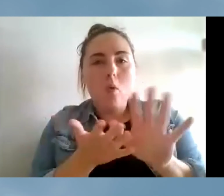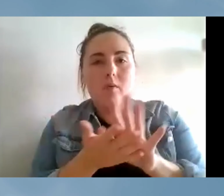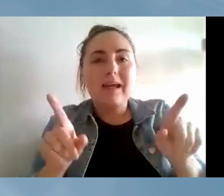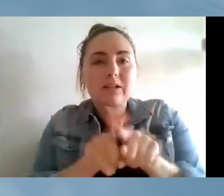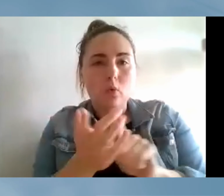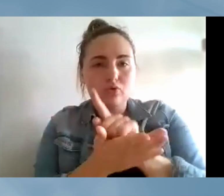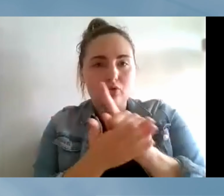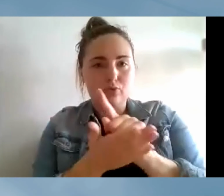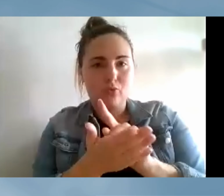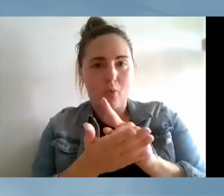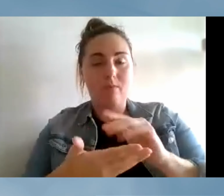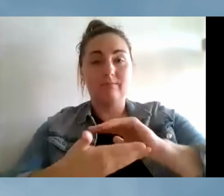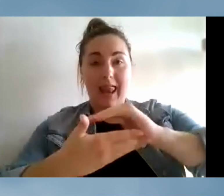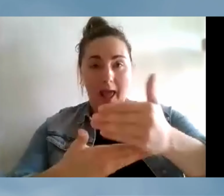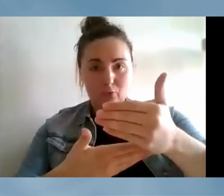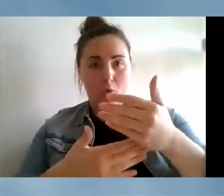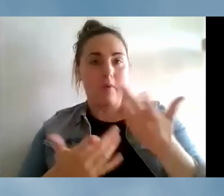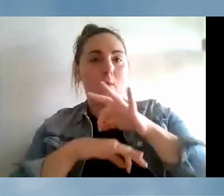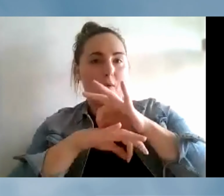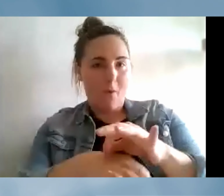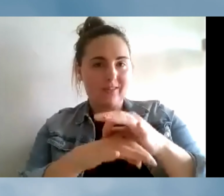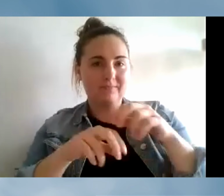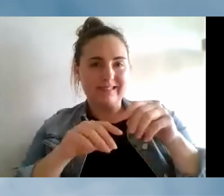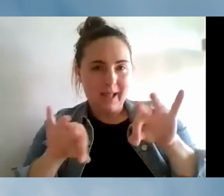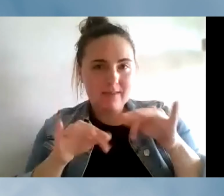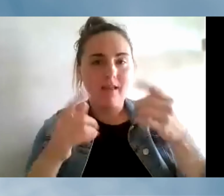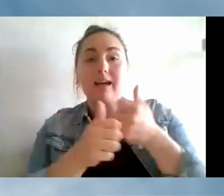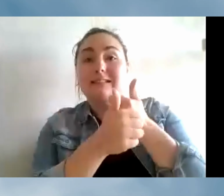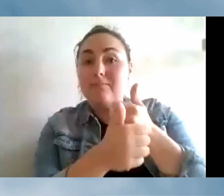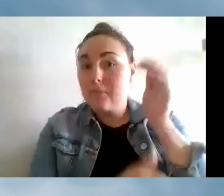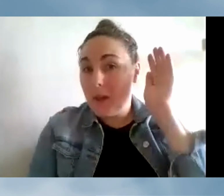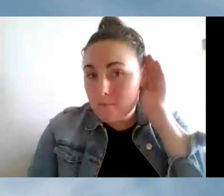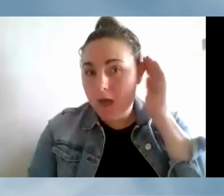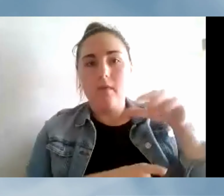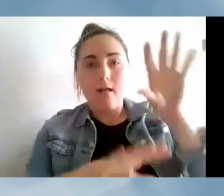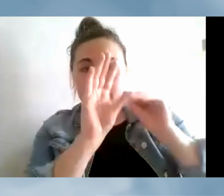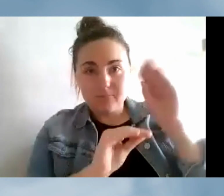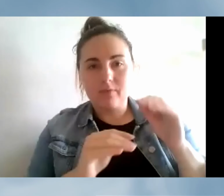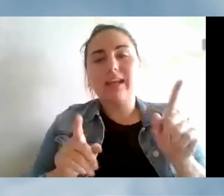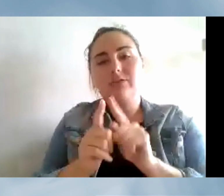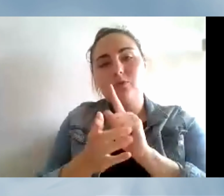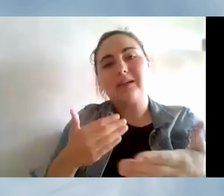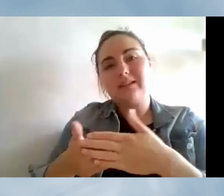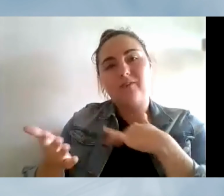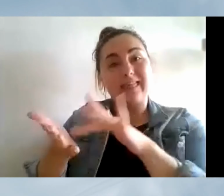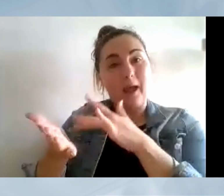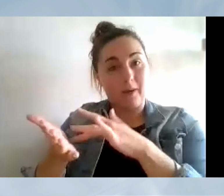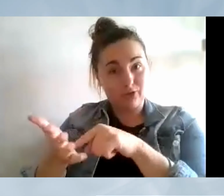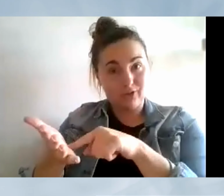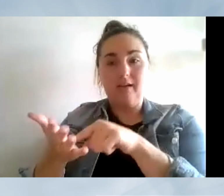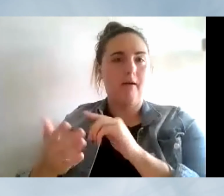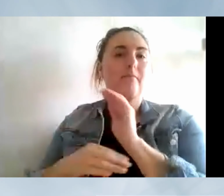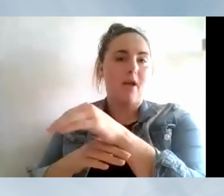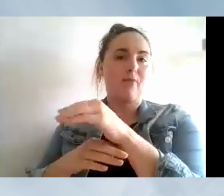različne tečaje, delavnice izobraževanja in istočasno imam lahko laptop, vodim seminar, potem spremljam